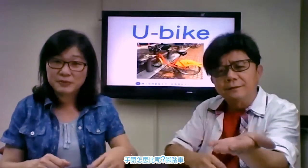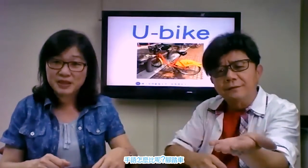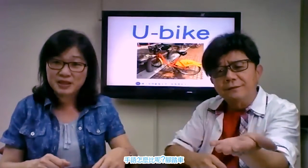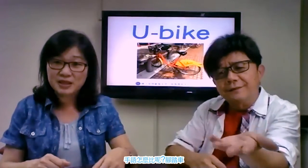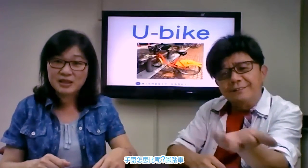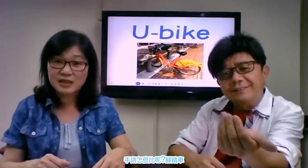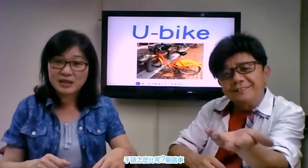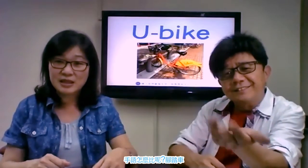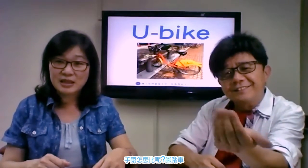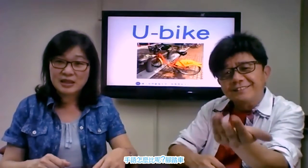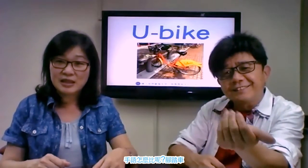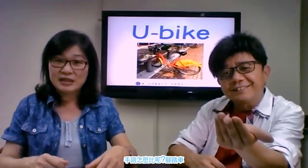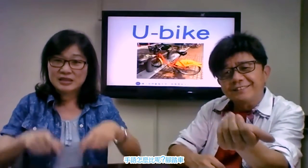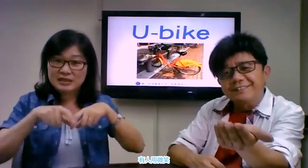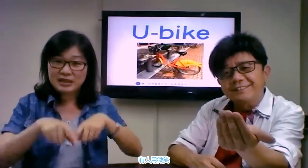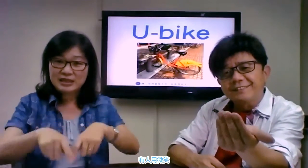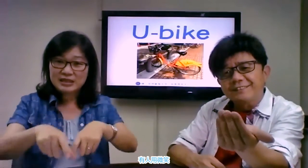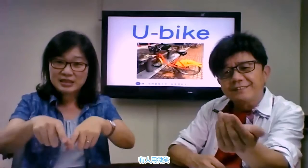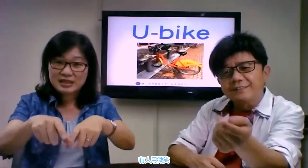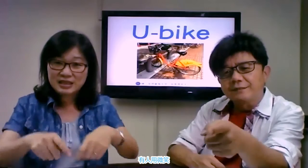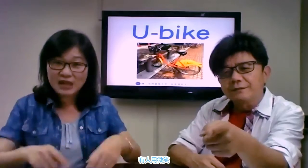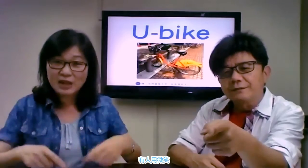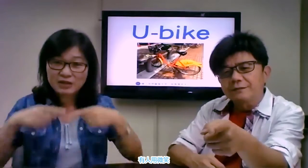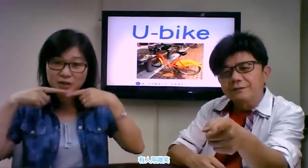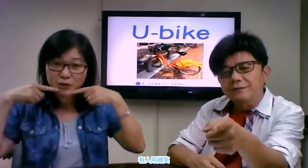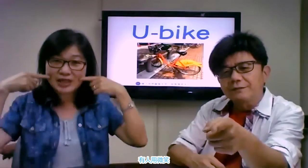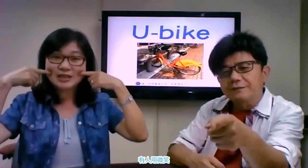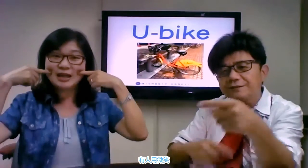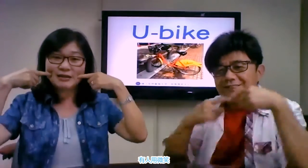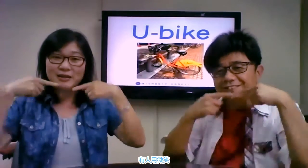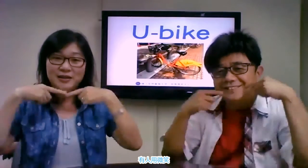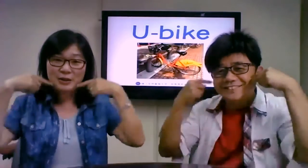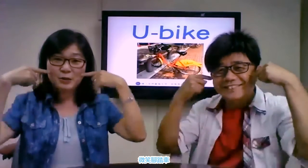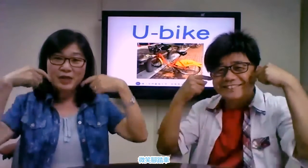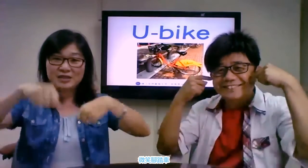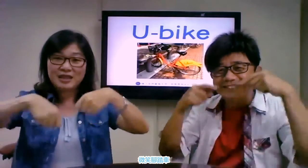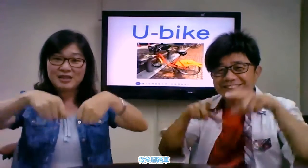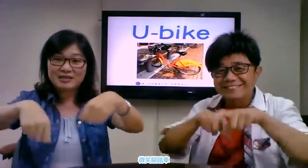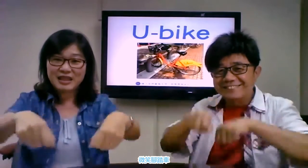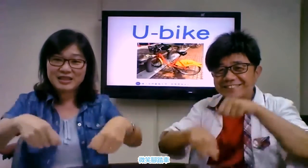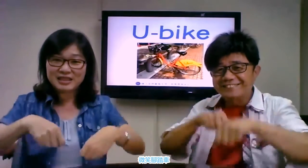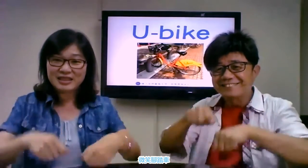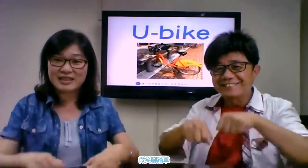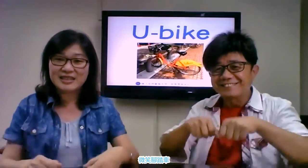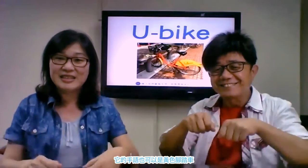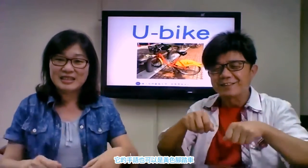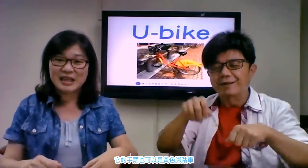呢？脚踏车啊，有人用微笑脚踏车啊，不，